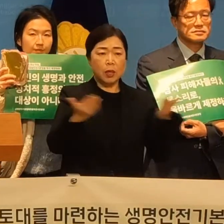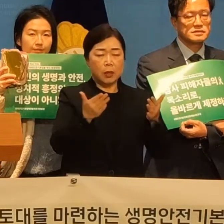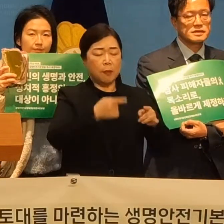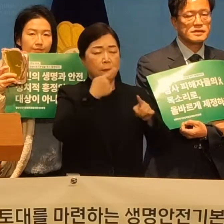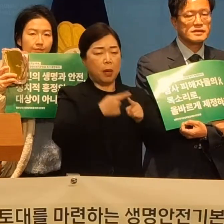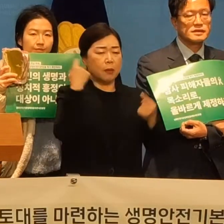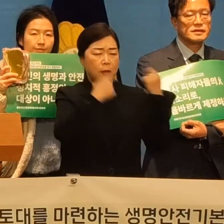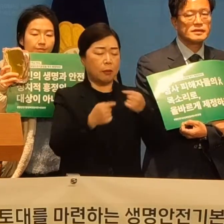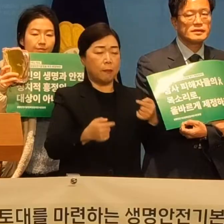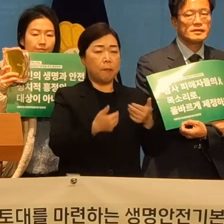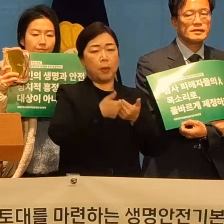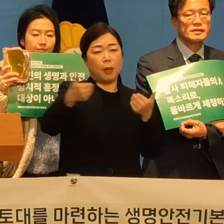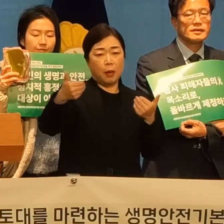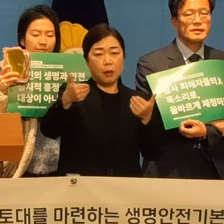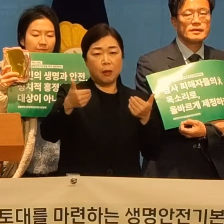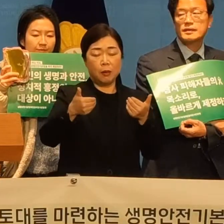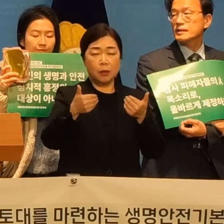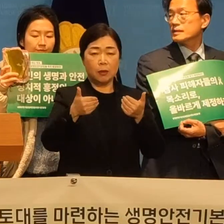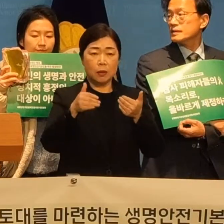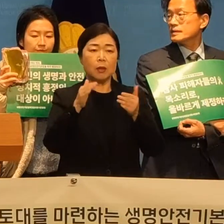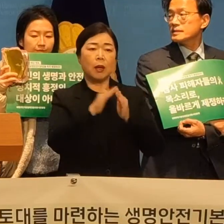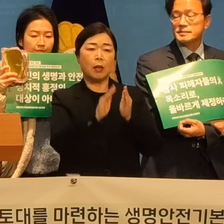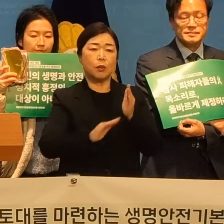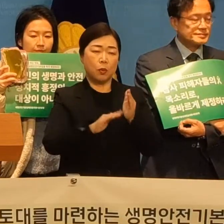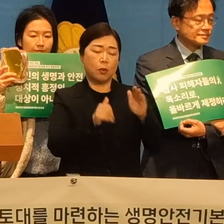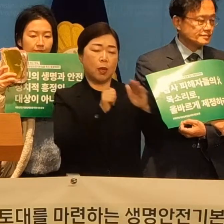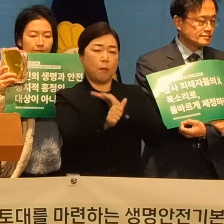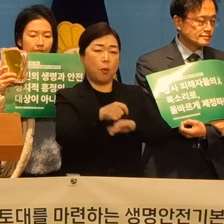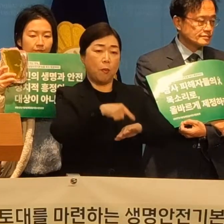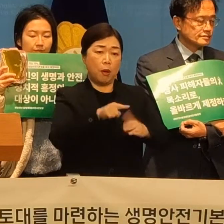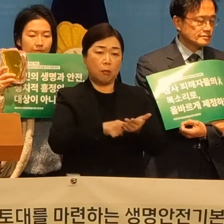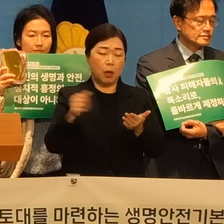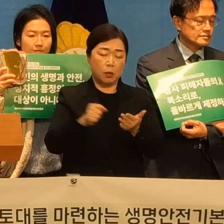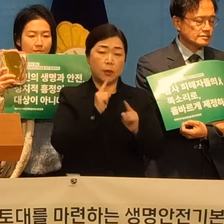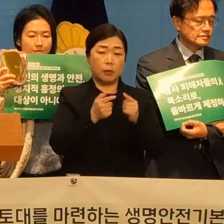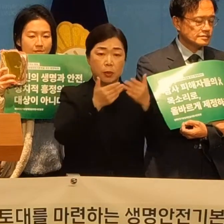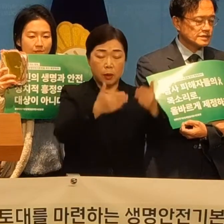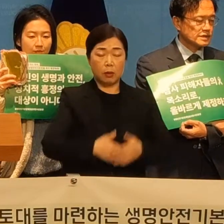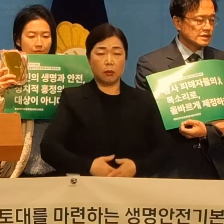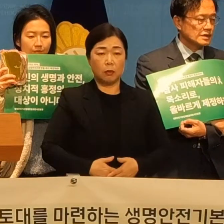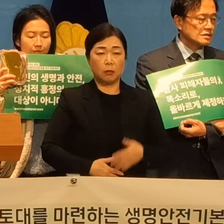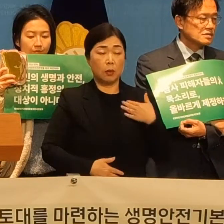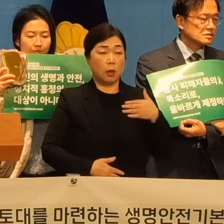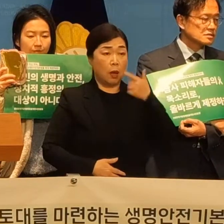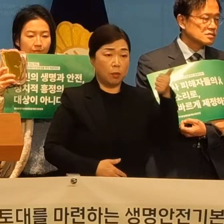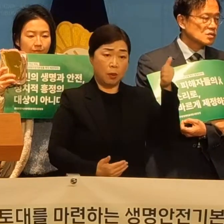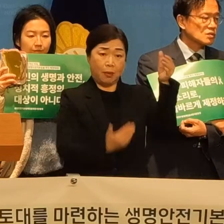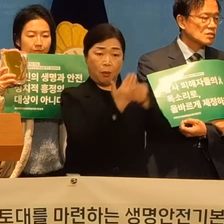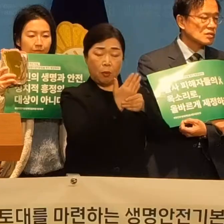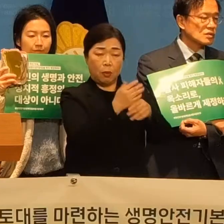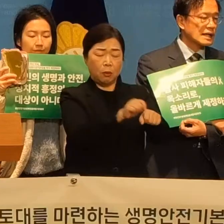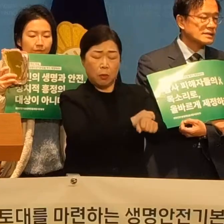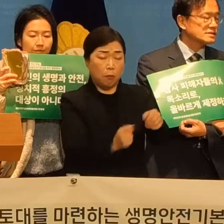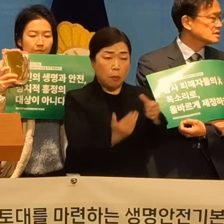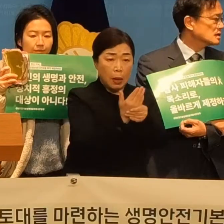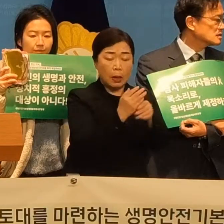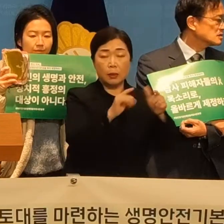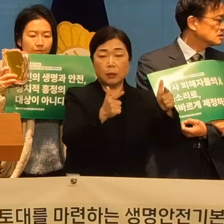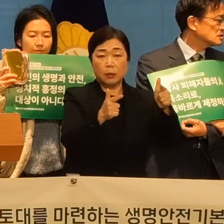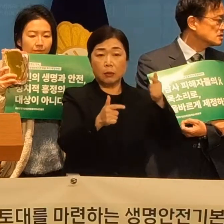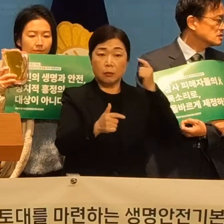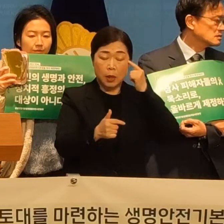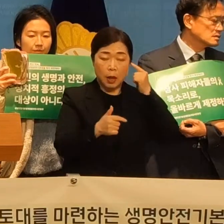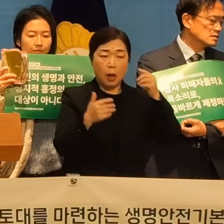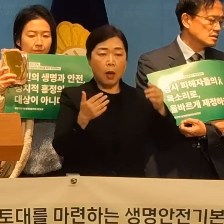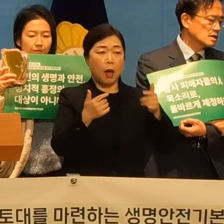수많은 유가족을 대표하는 마음으로 이 자리에 섰습니다. 저희 아버지의 사고는 특별한 사건이 아니었습니다. 아버지가